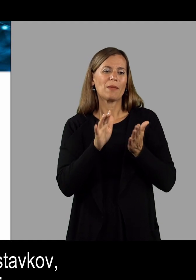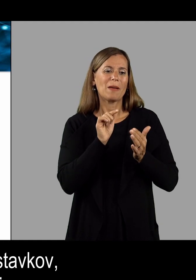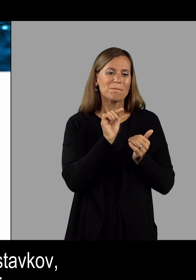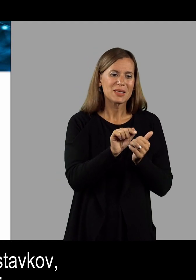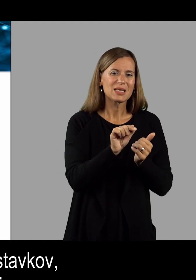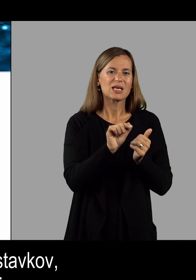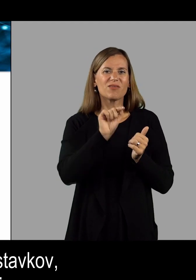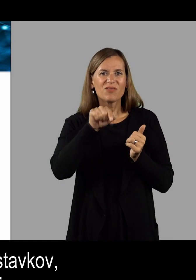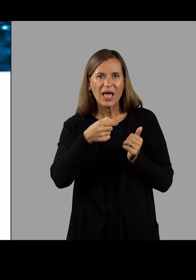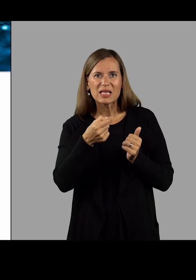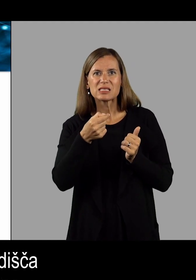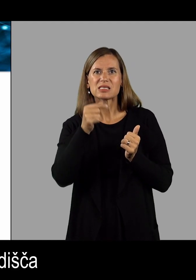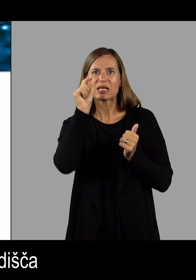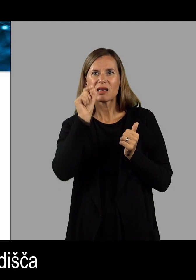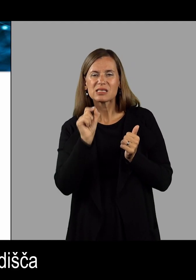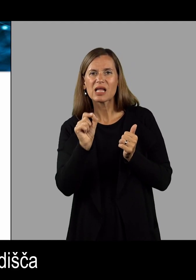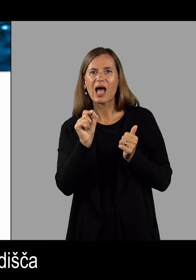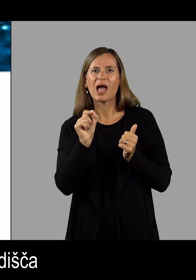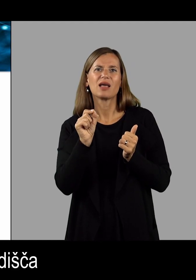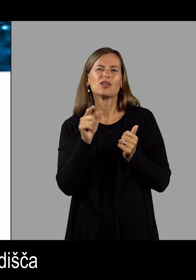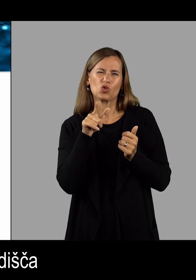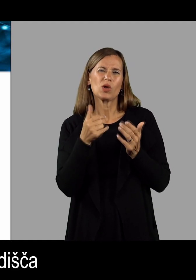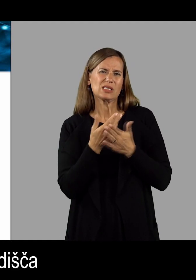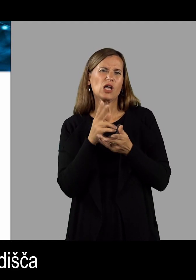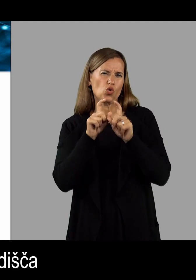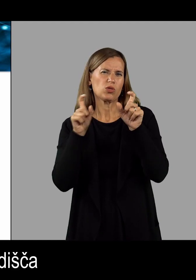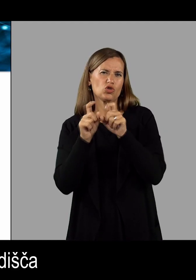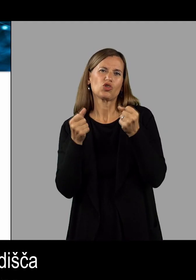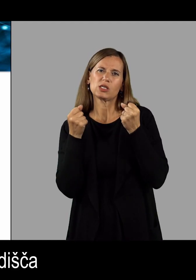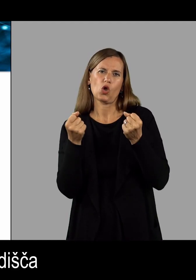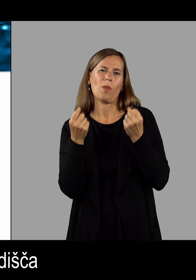nasploh, ni še vešč